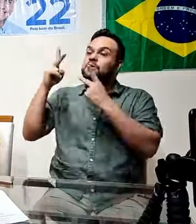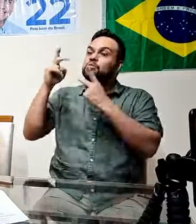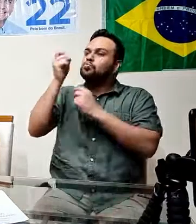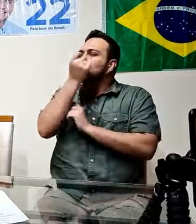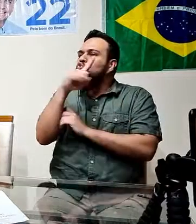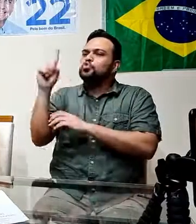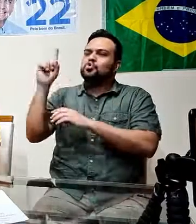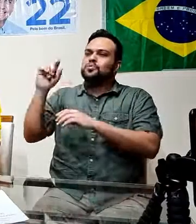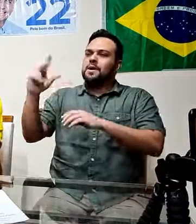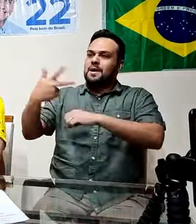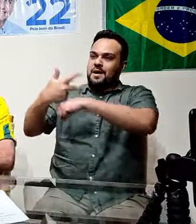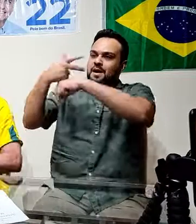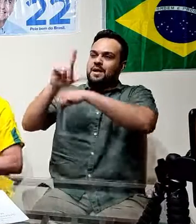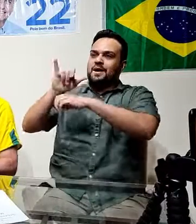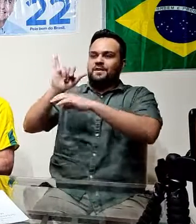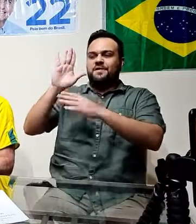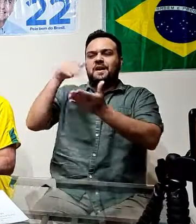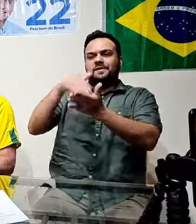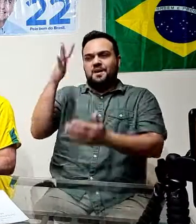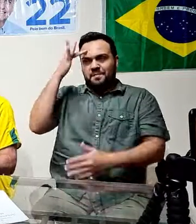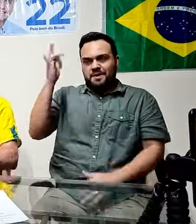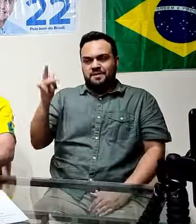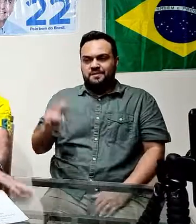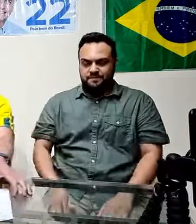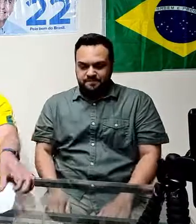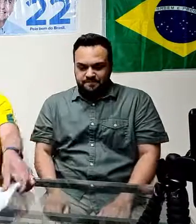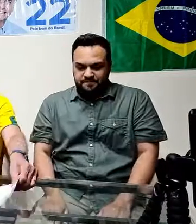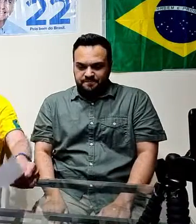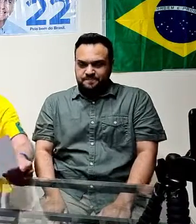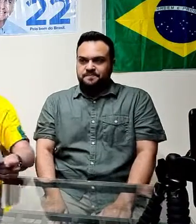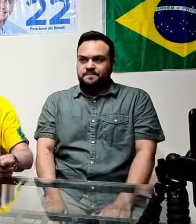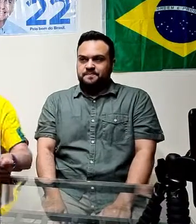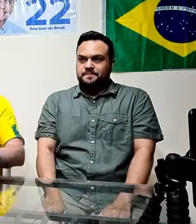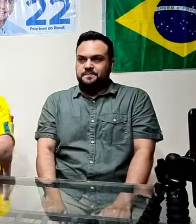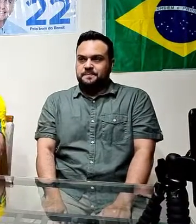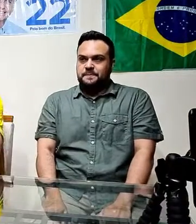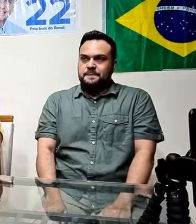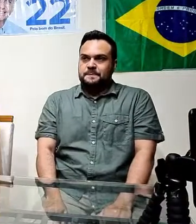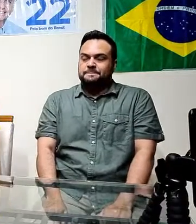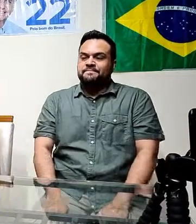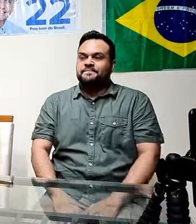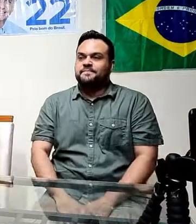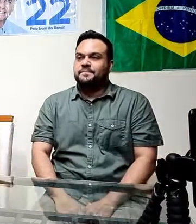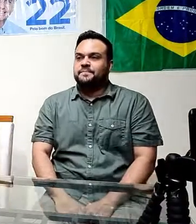live eleitoral. Até amanhã, se Deus quiser.